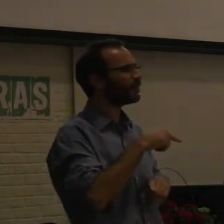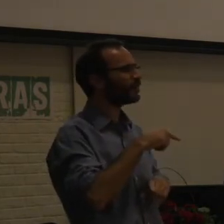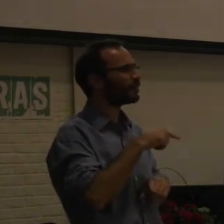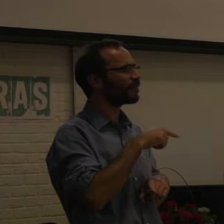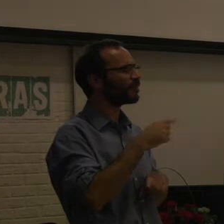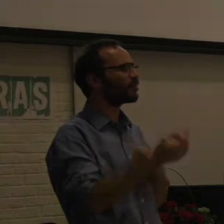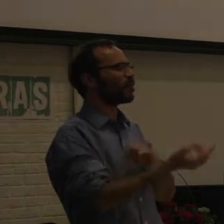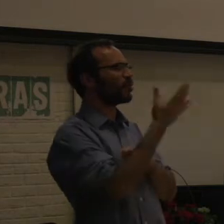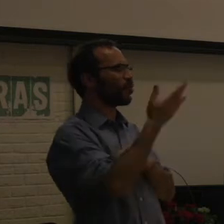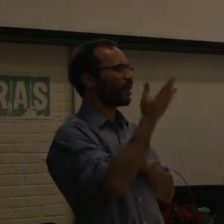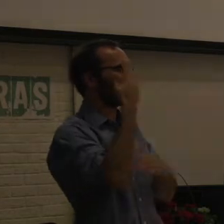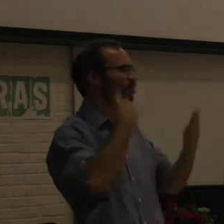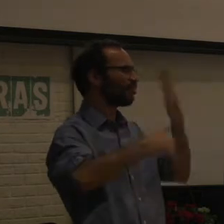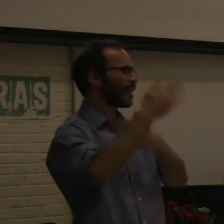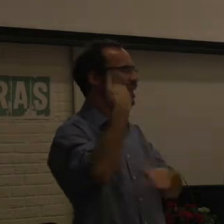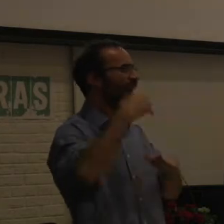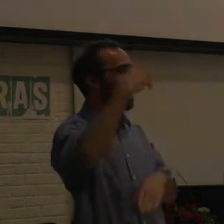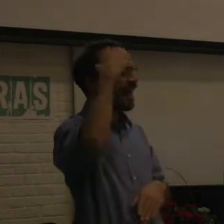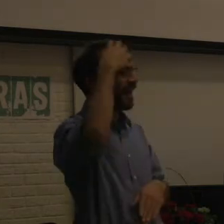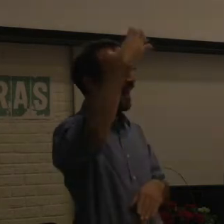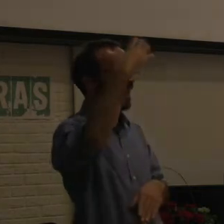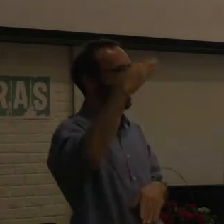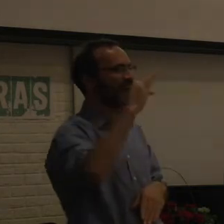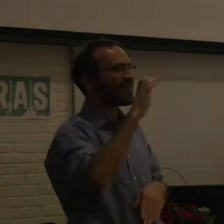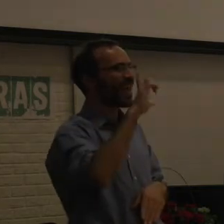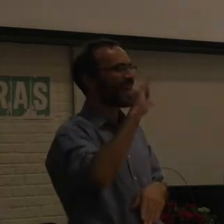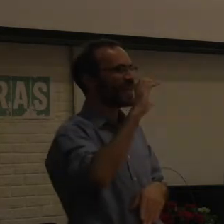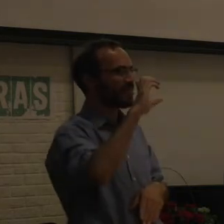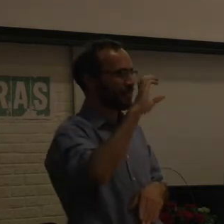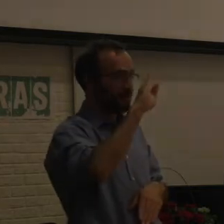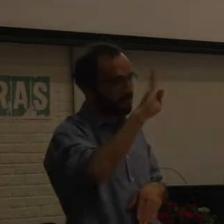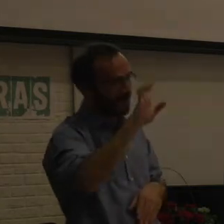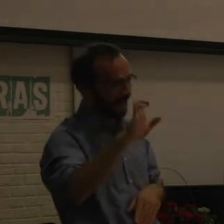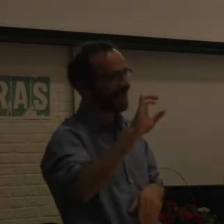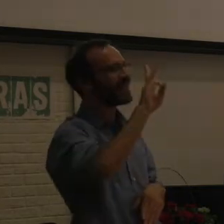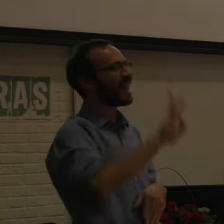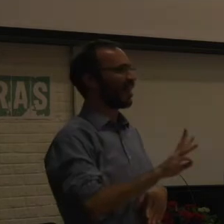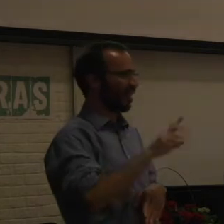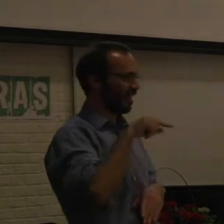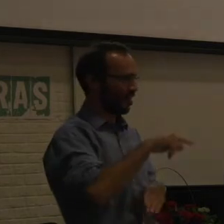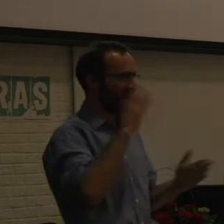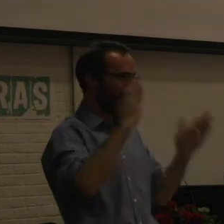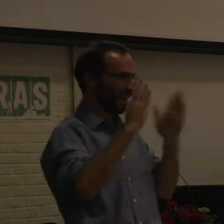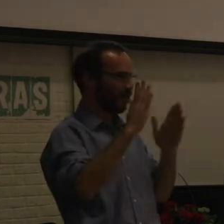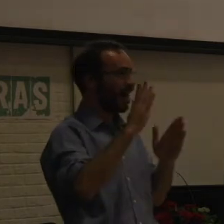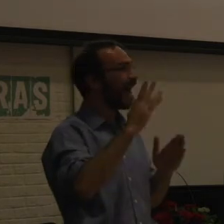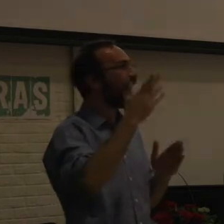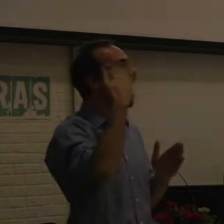surge en el reinado de Felipe III. Estamos en un momento en el que la capital de España ha pasado de Valladolid